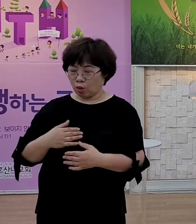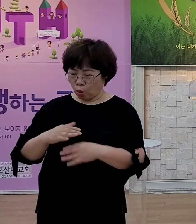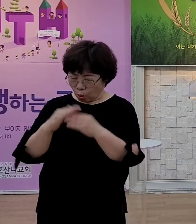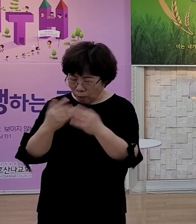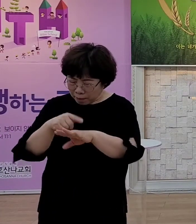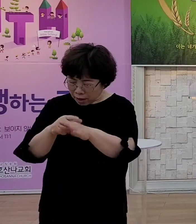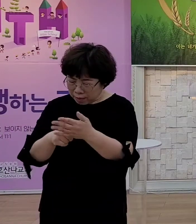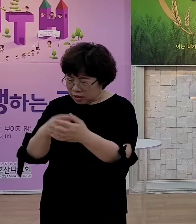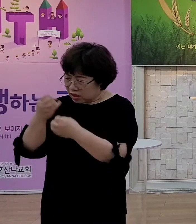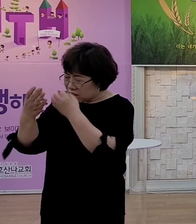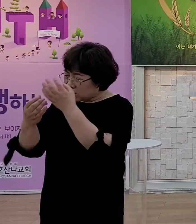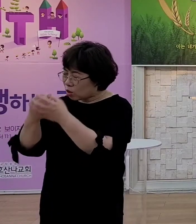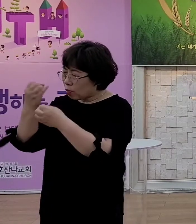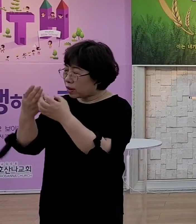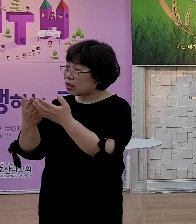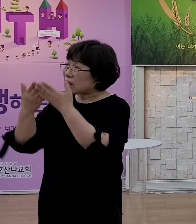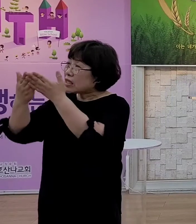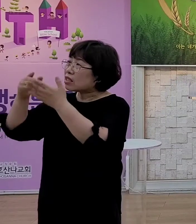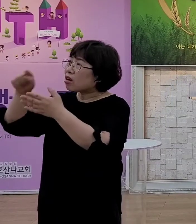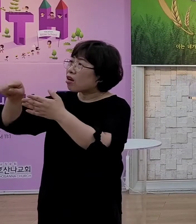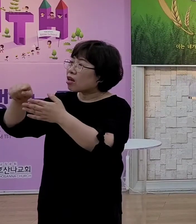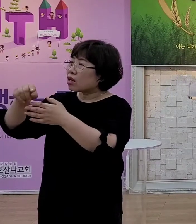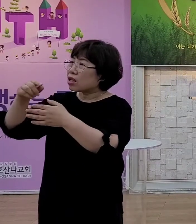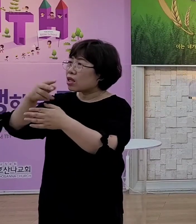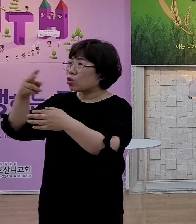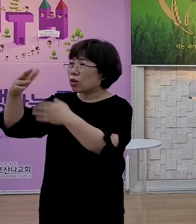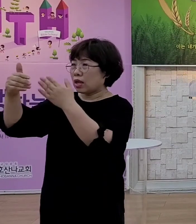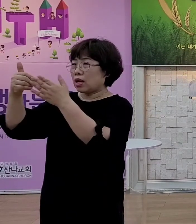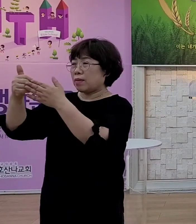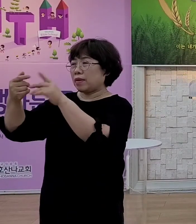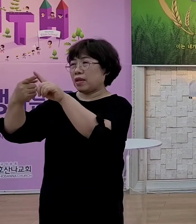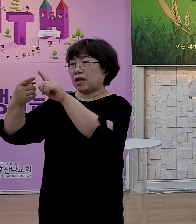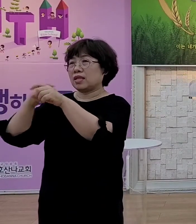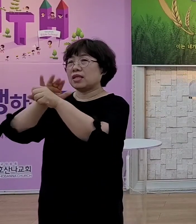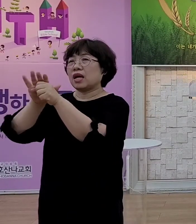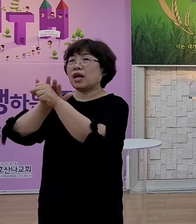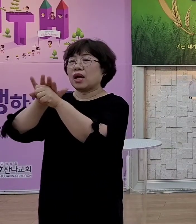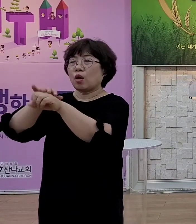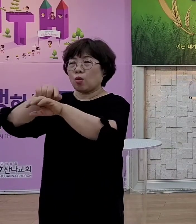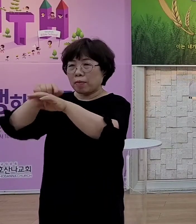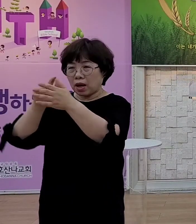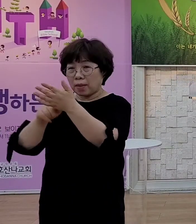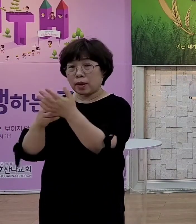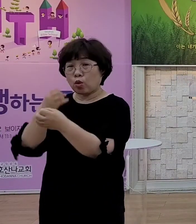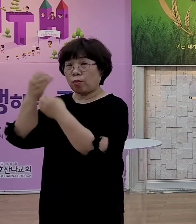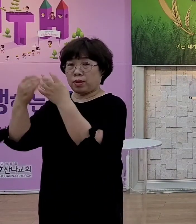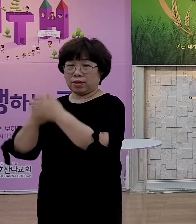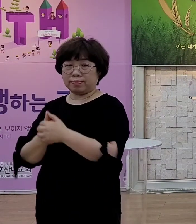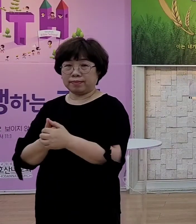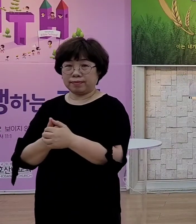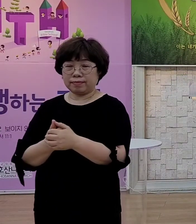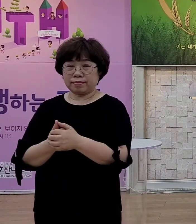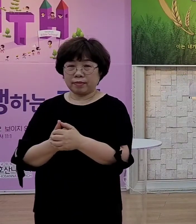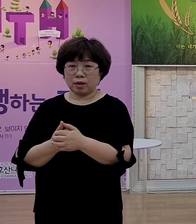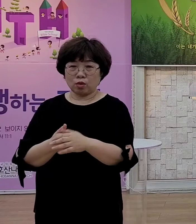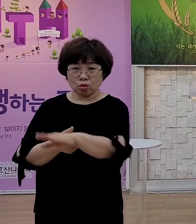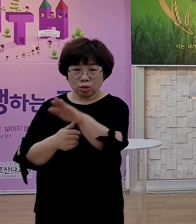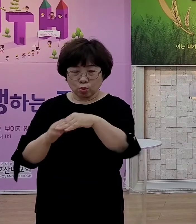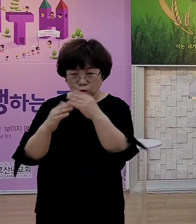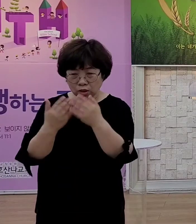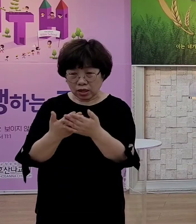오늘 이 맥주절에 드려진 저와 여러분의 이 예물이 정말 주님이 받으시는 귀한 옥합이